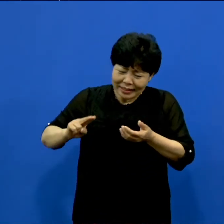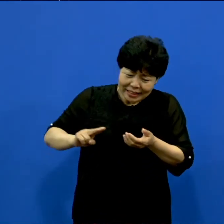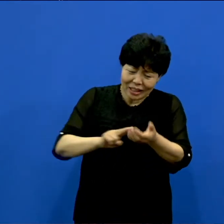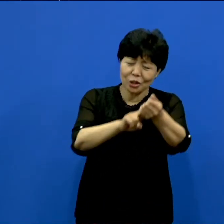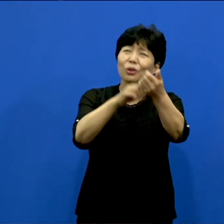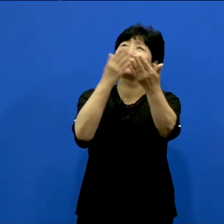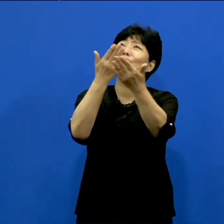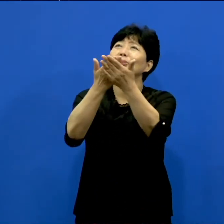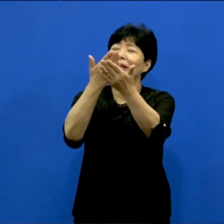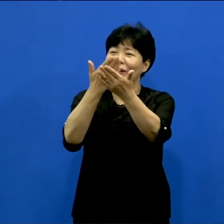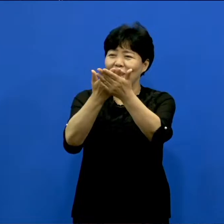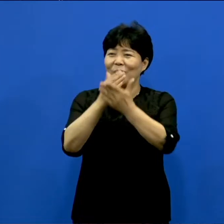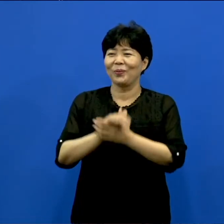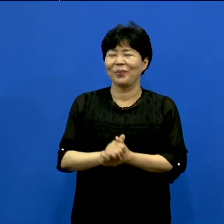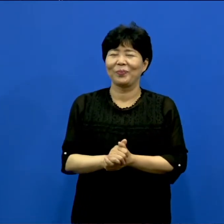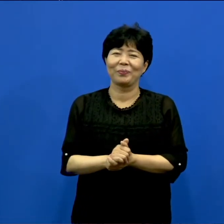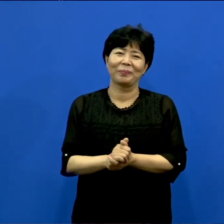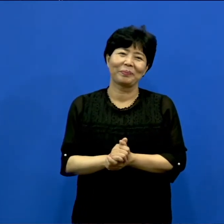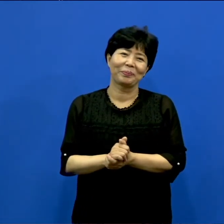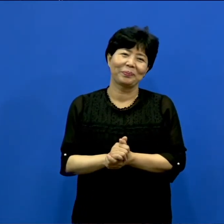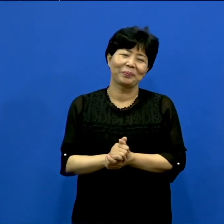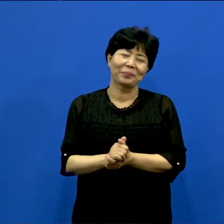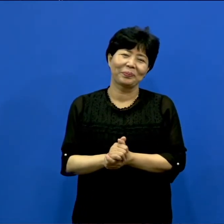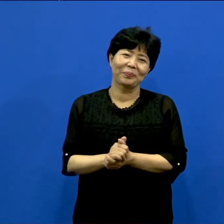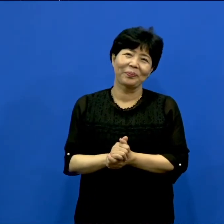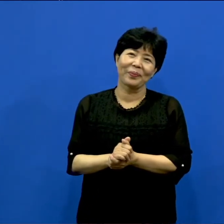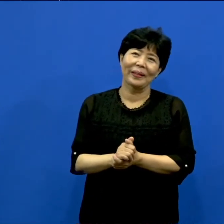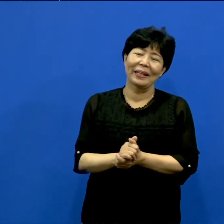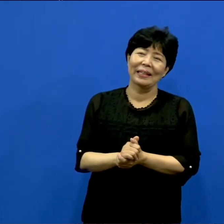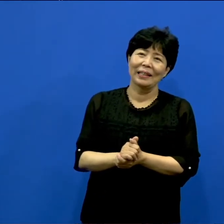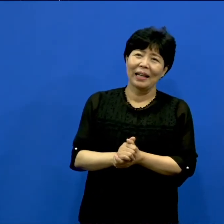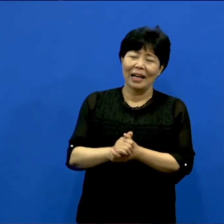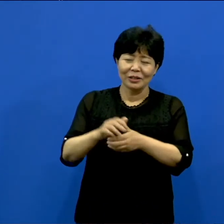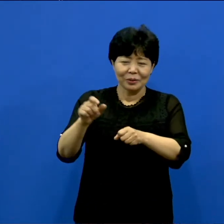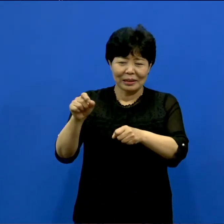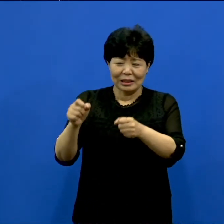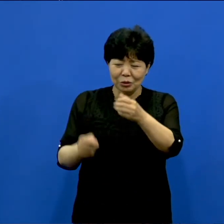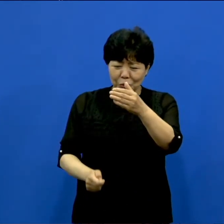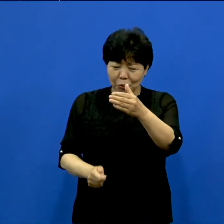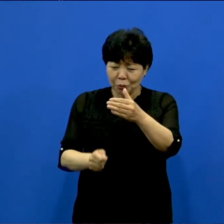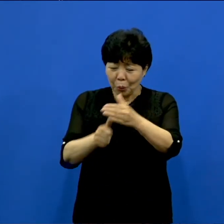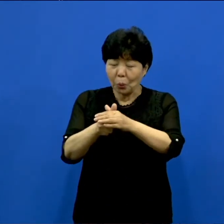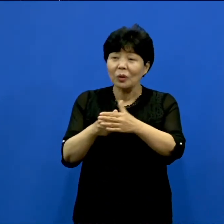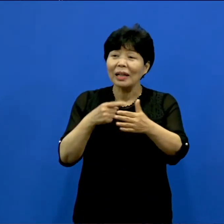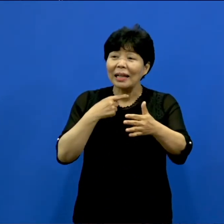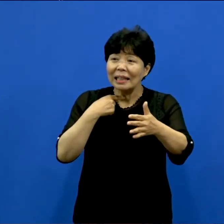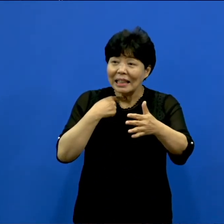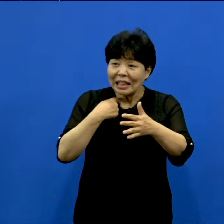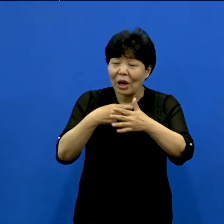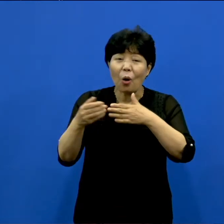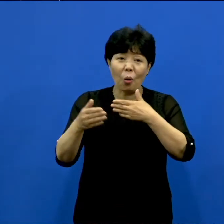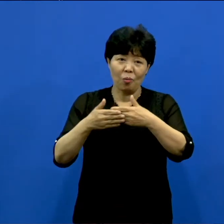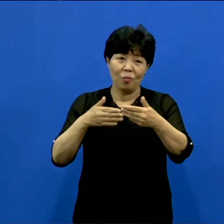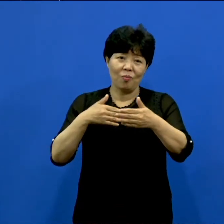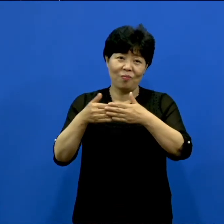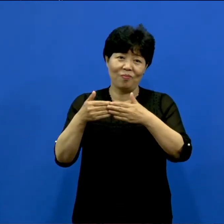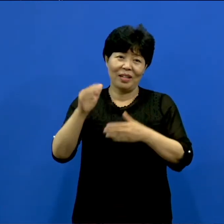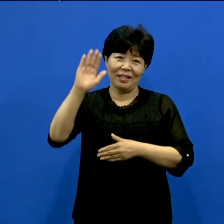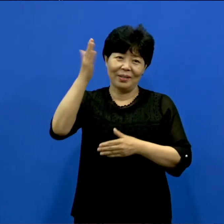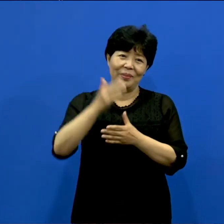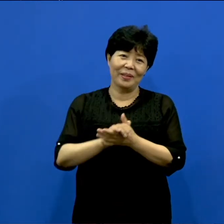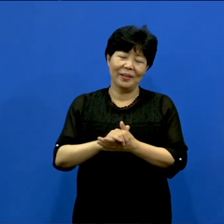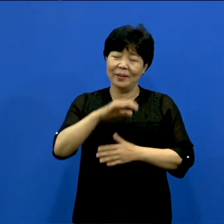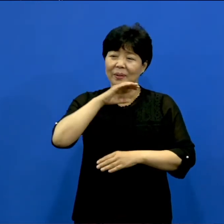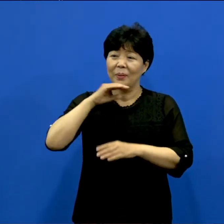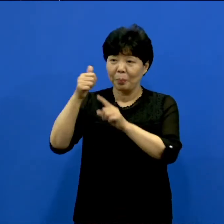다른 사람이 해보지 못한 경험을 했습니다. 그 순간 그런 독특한 체험을 할 수 있었던 기회를 놓치지 않았던 거죠. 여러분,